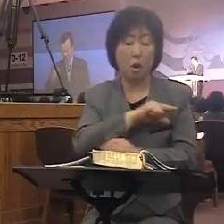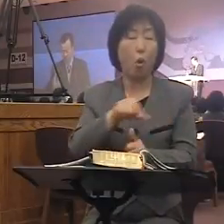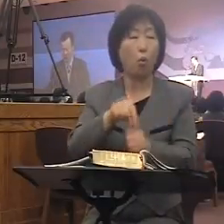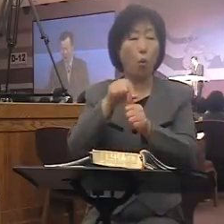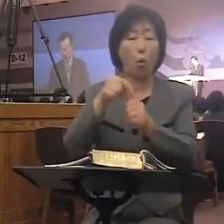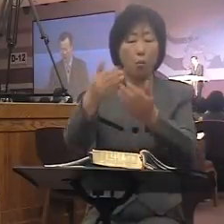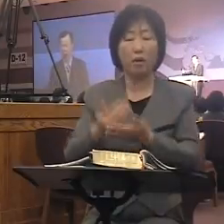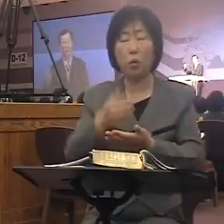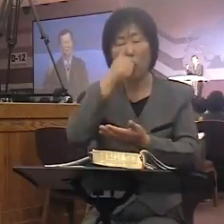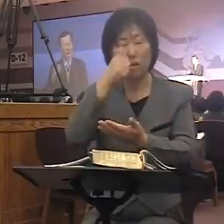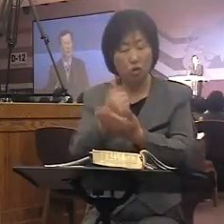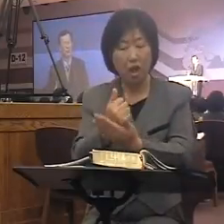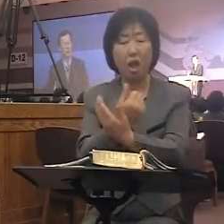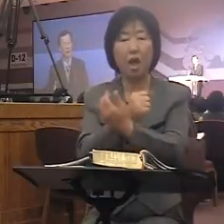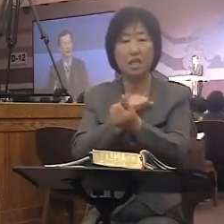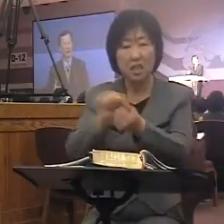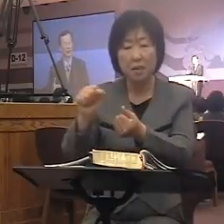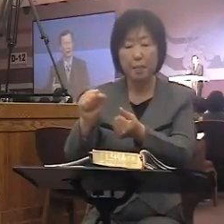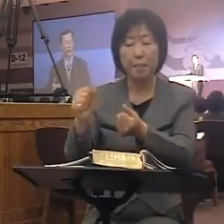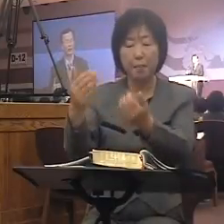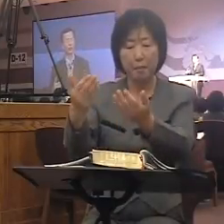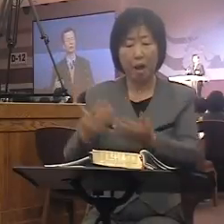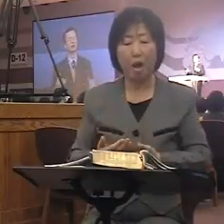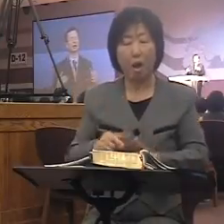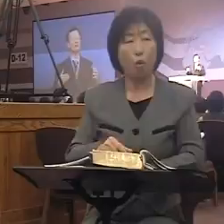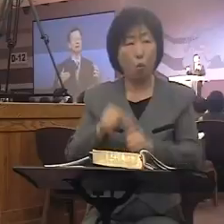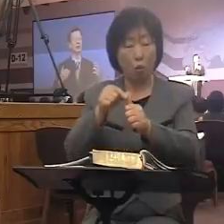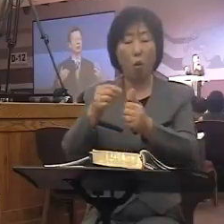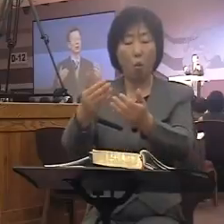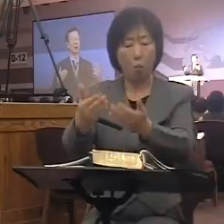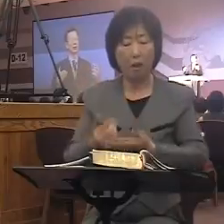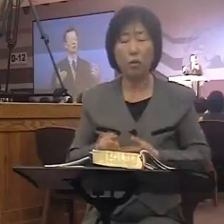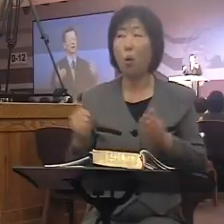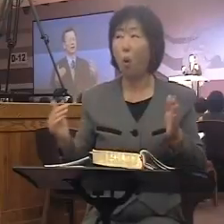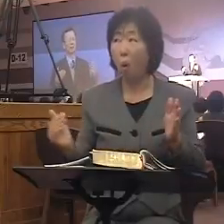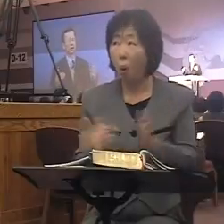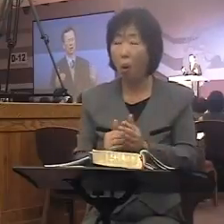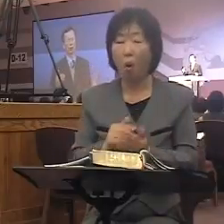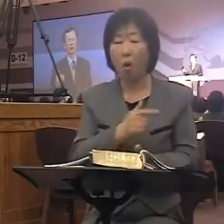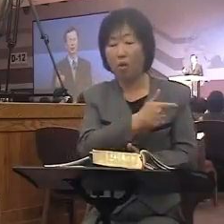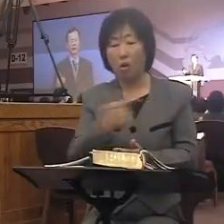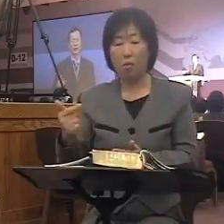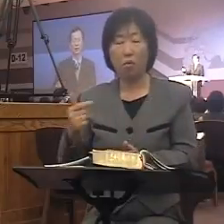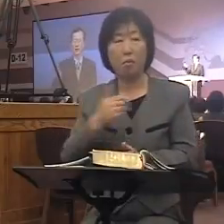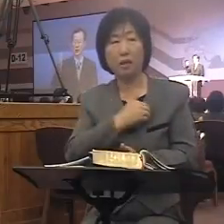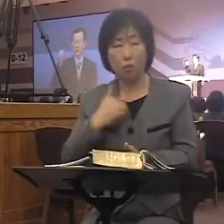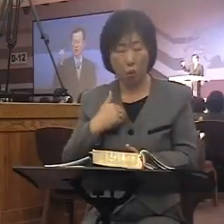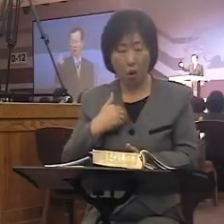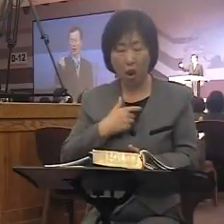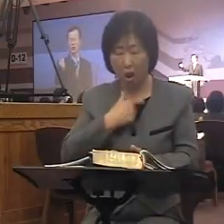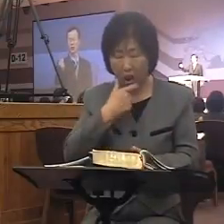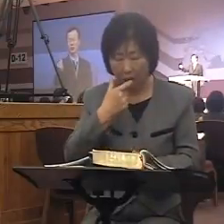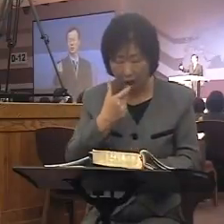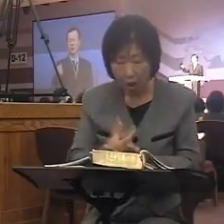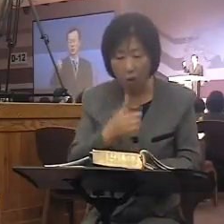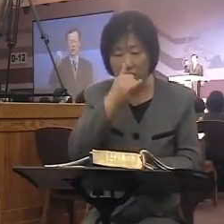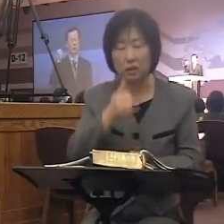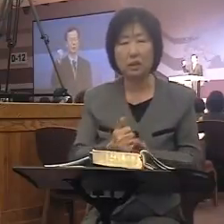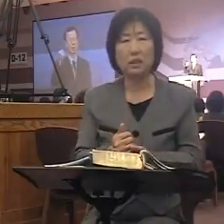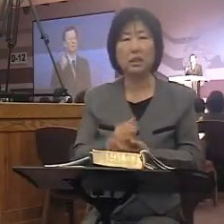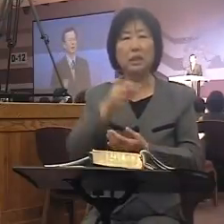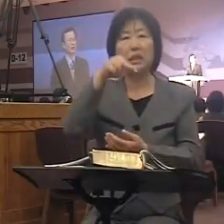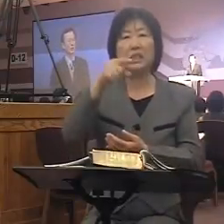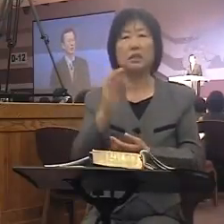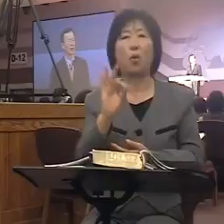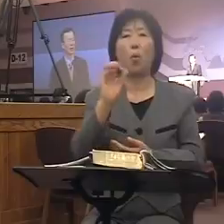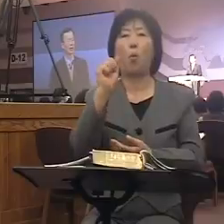죄 씻음 받았고 구원받았고 여기에도 너무나 만족하고 너무나 감격하고 있는데 성화시켜 주시고